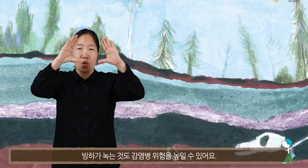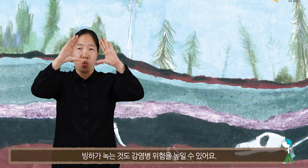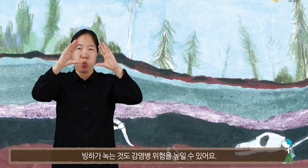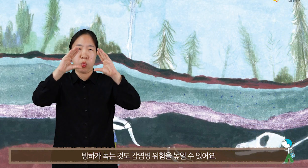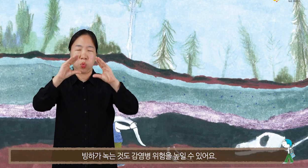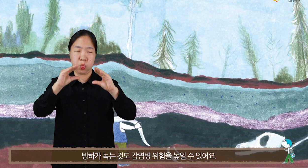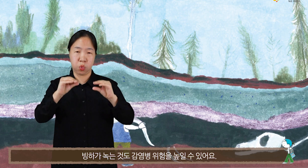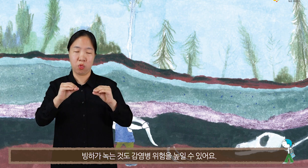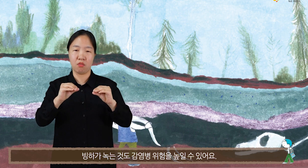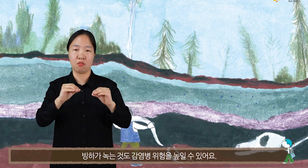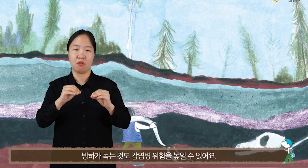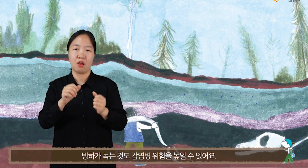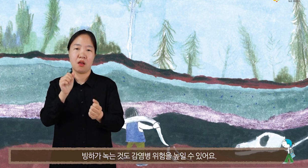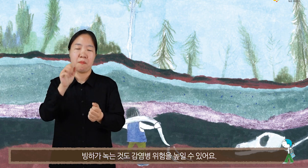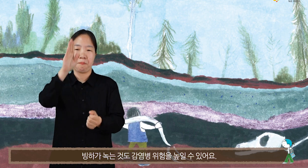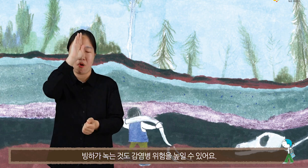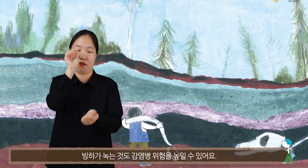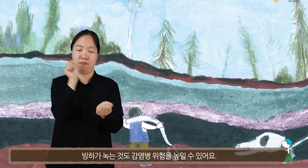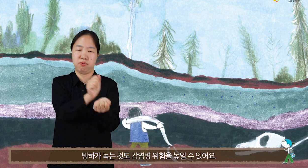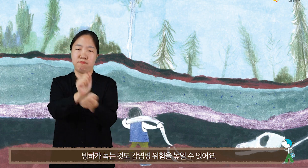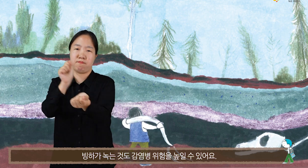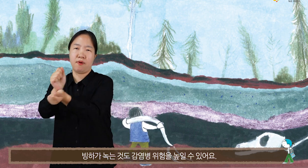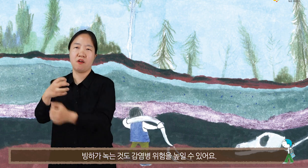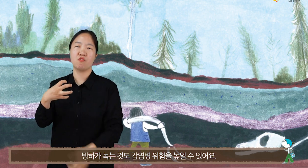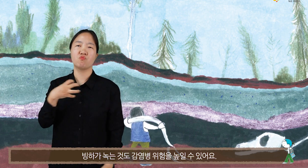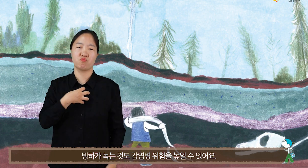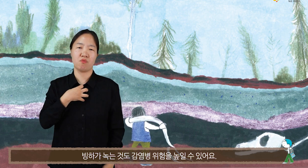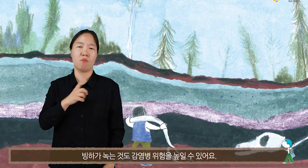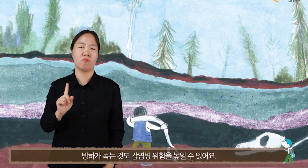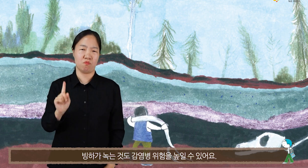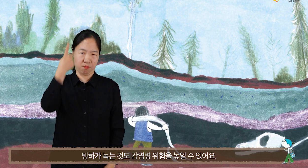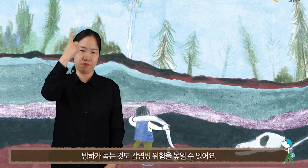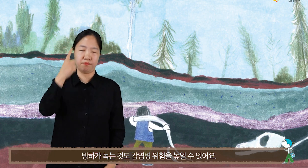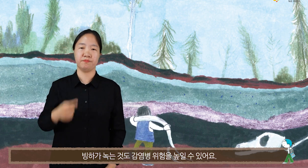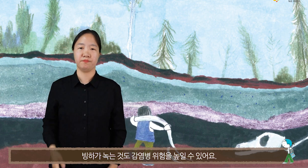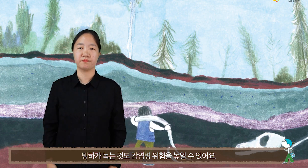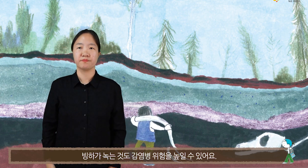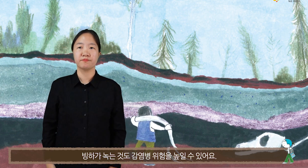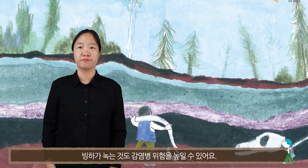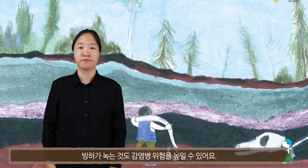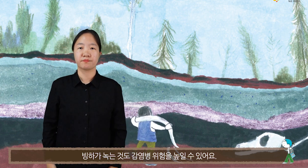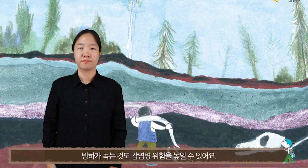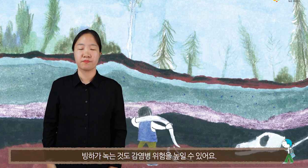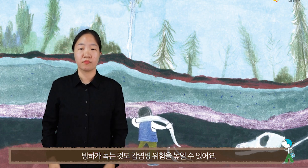빙하가 녹는 것도 감염병 위험을 높일 수 있어요.